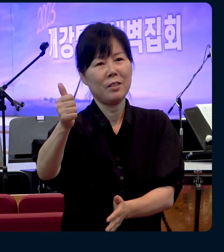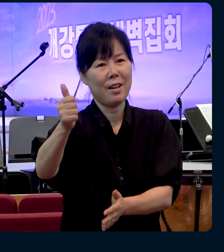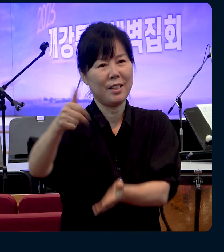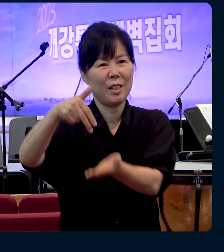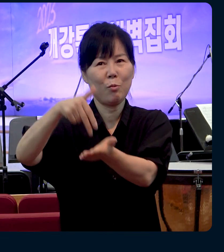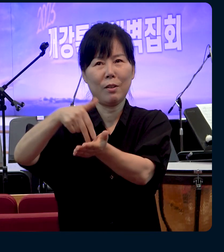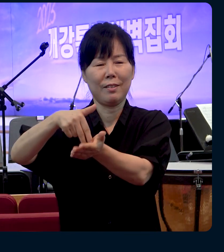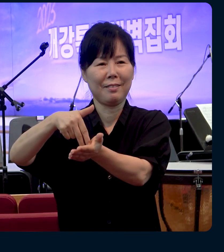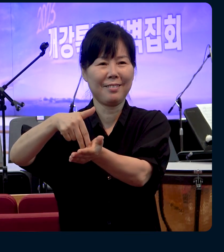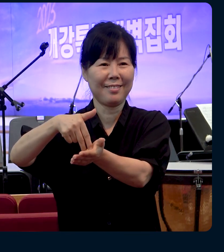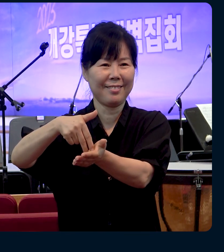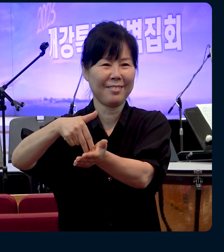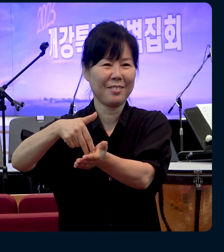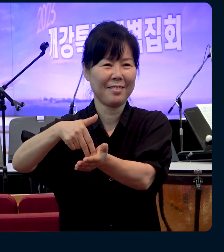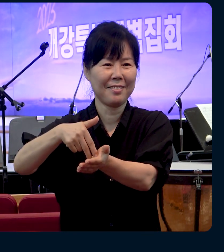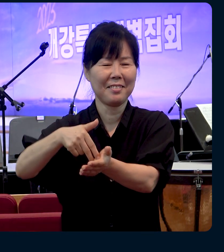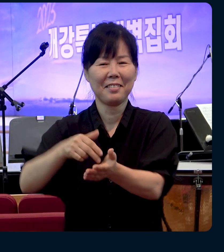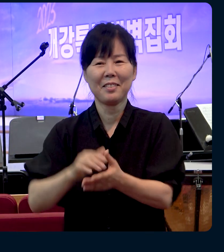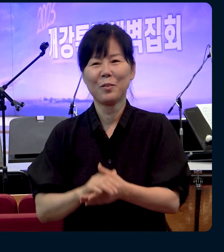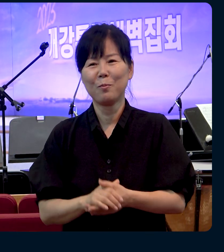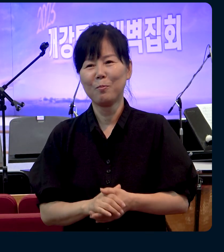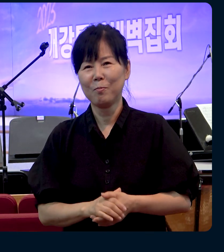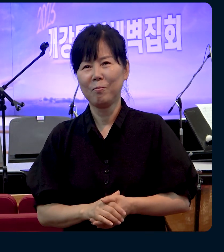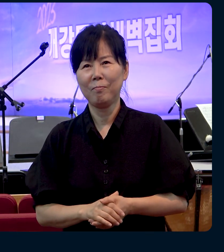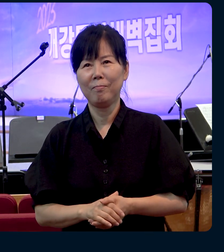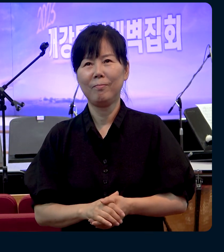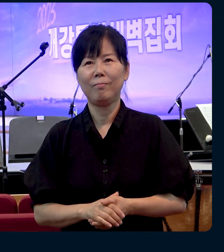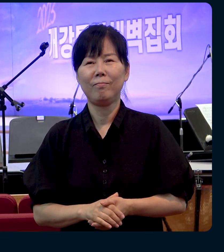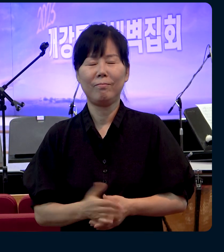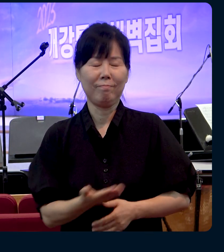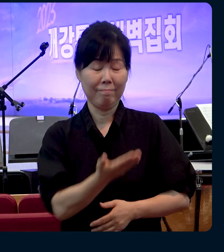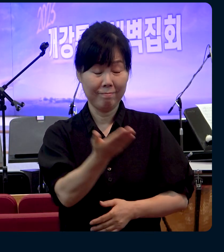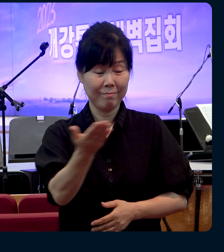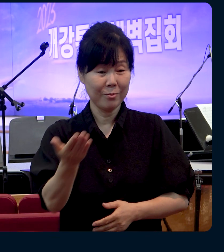내릴 때 같은 보면요, 바울이 앞에 가고 나머지 뒤따라가는 거예요.